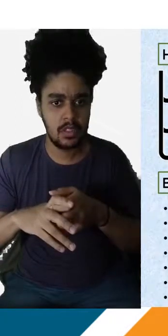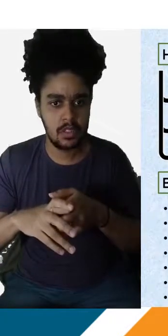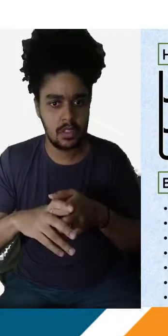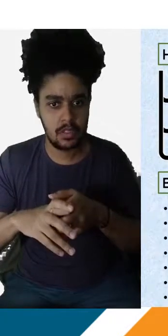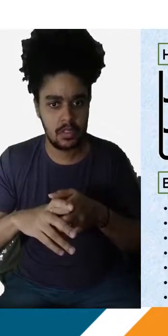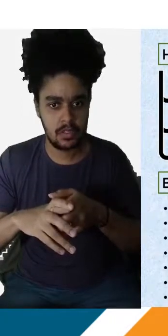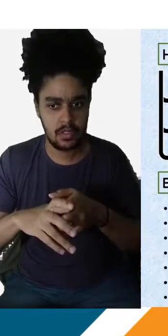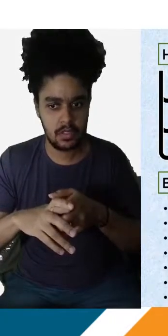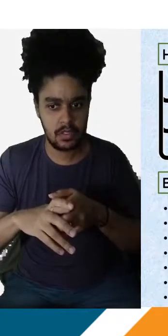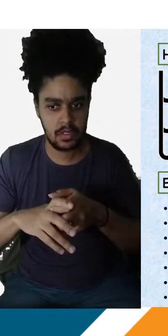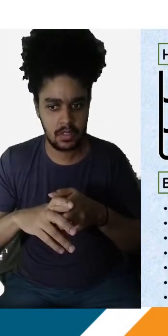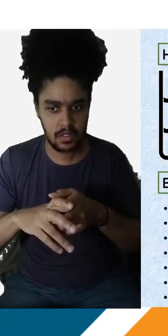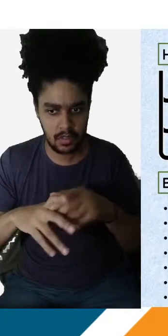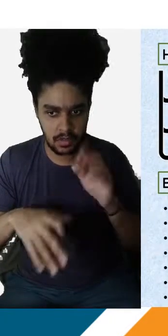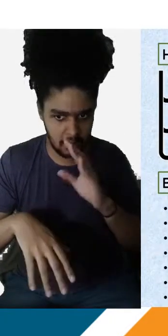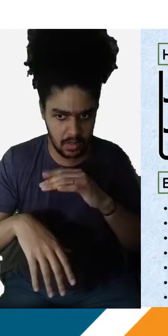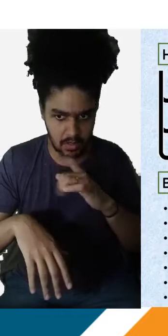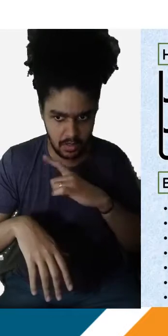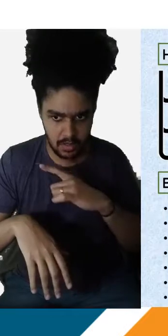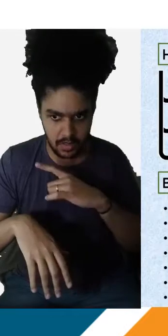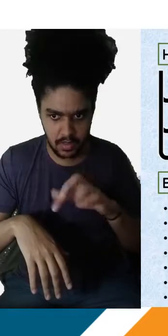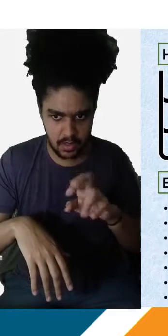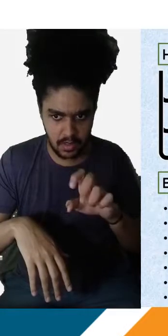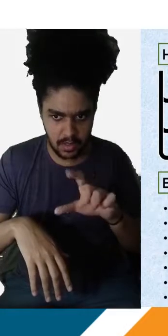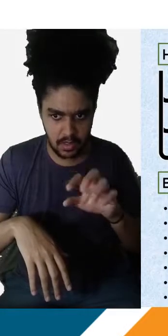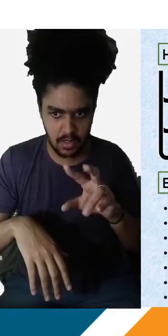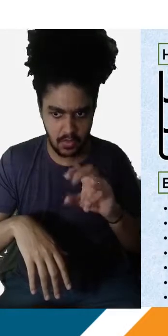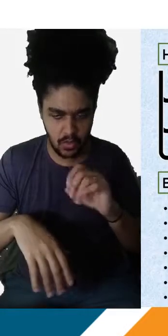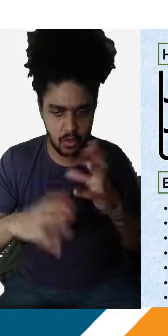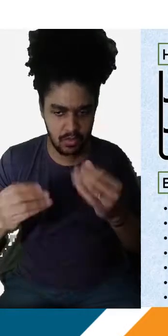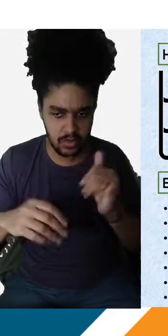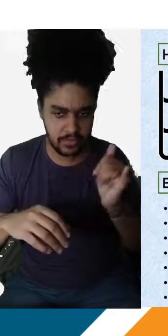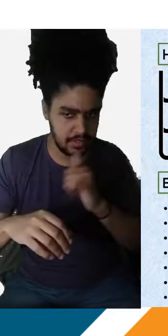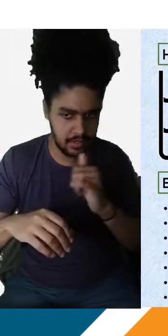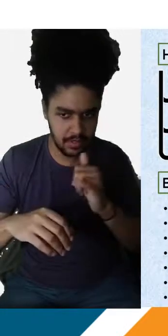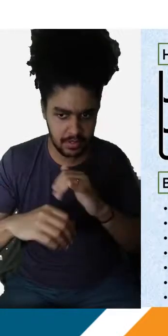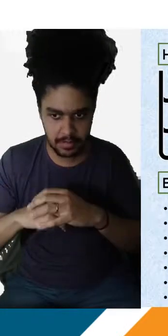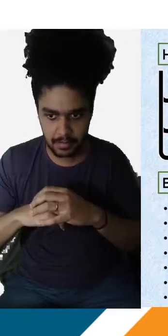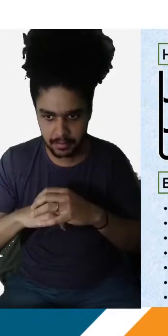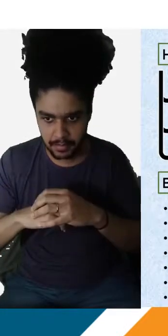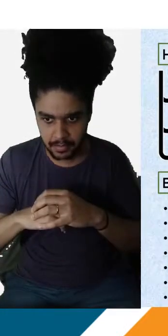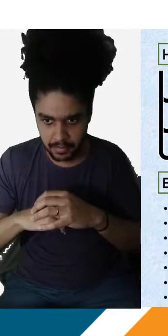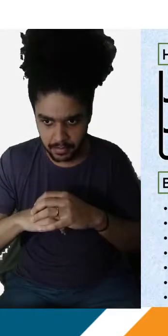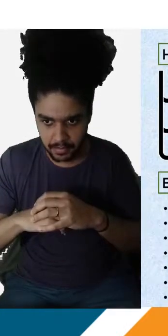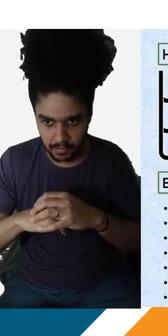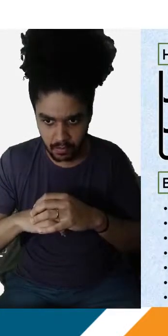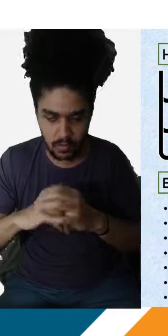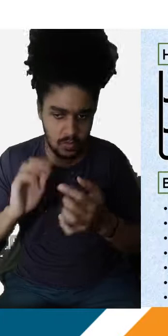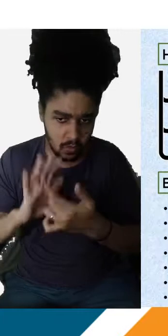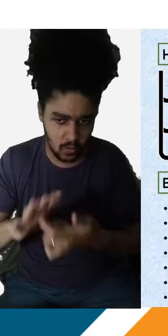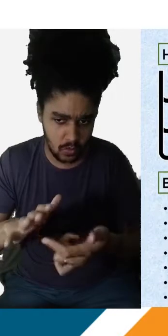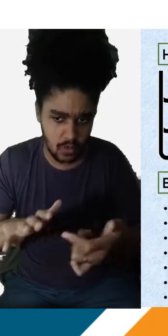Pois lembrando, o Brasil tem um relevo de formação muito antiga e desgastada, apresentando